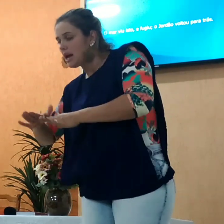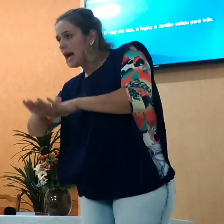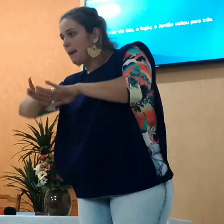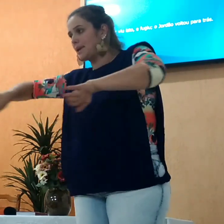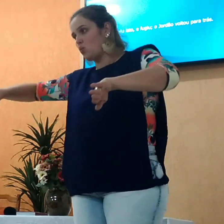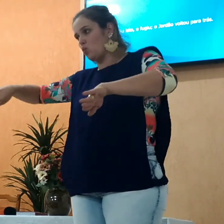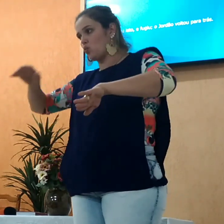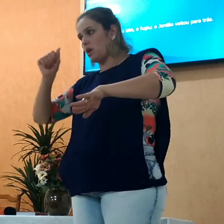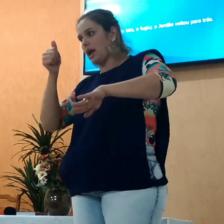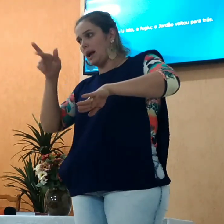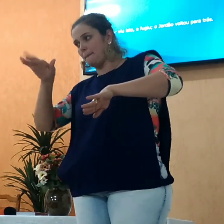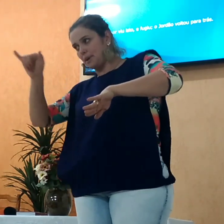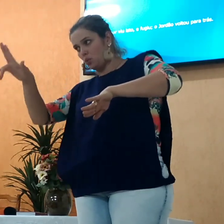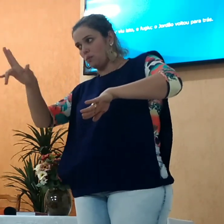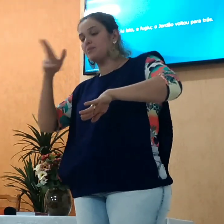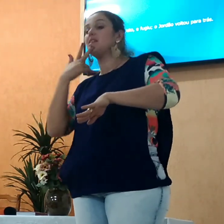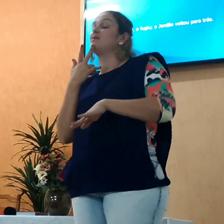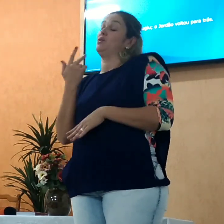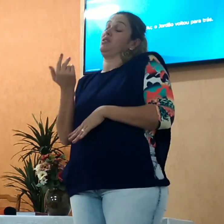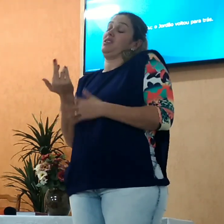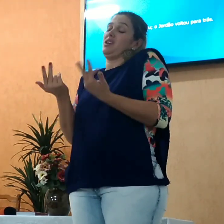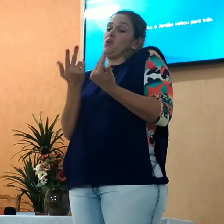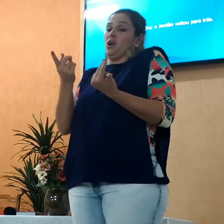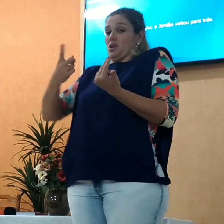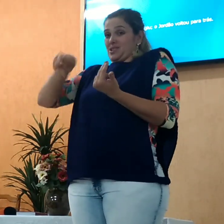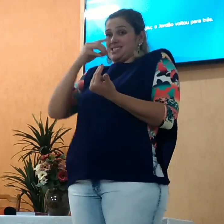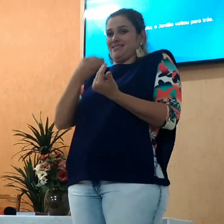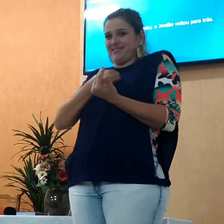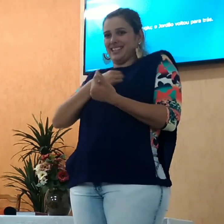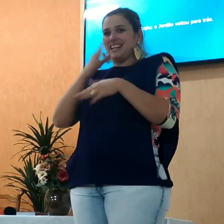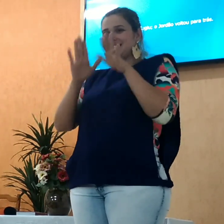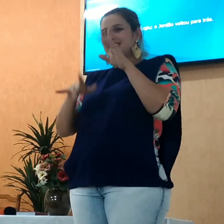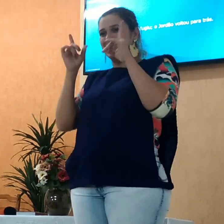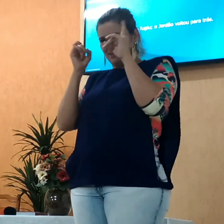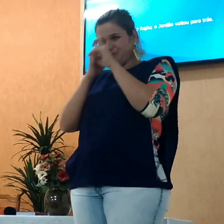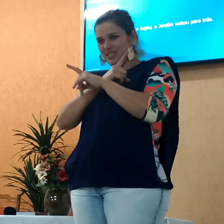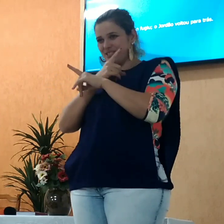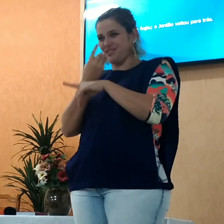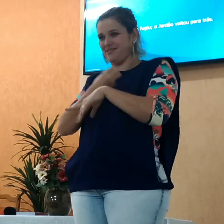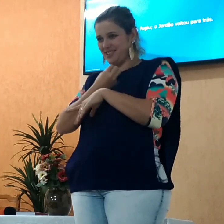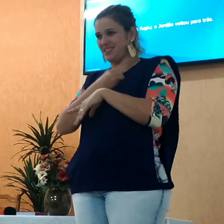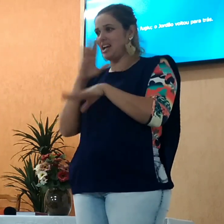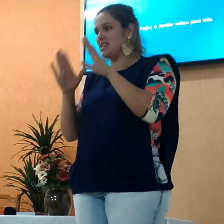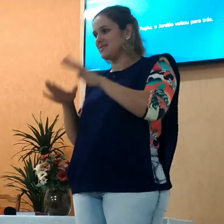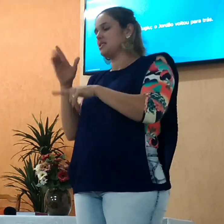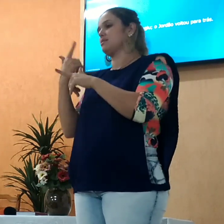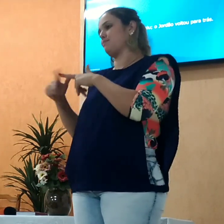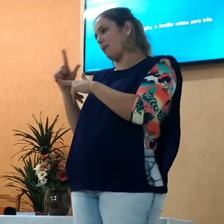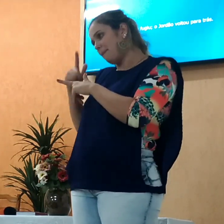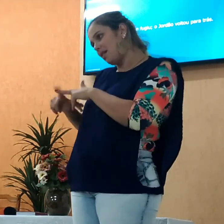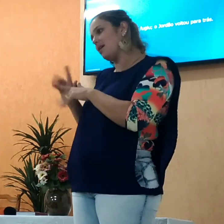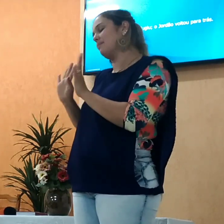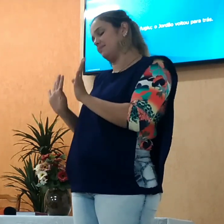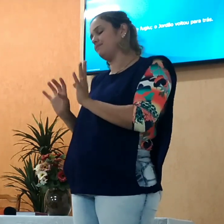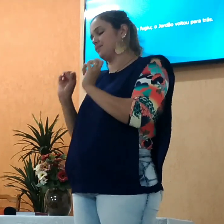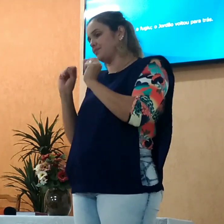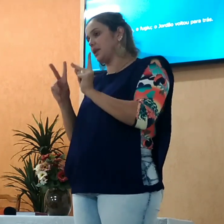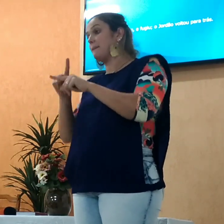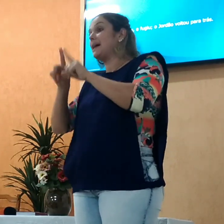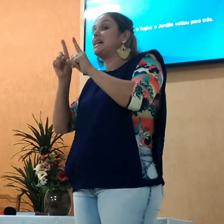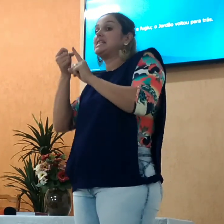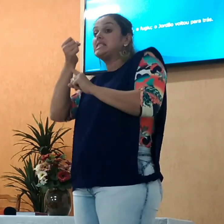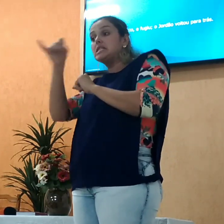dificuldade, se a arca está junto conosco, se Cristo está conosco, certamente o mar, o